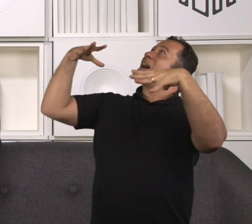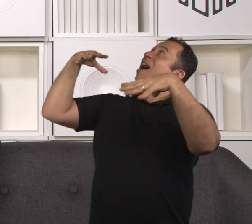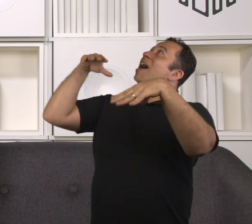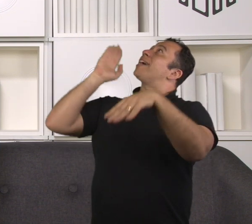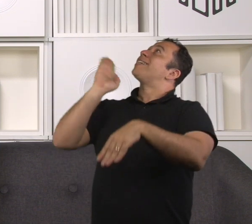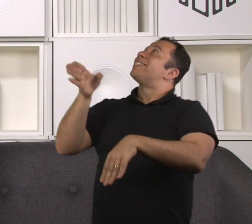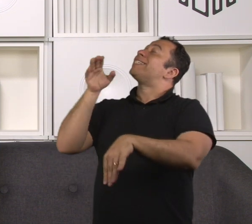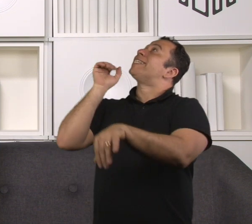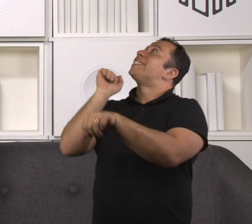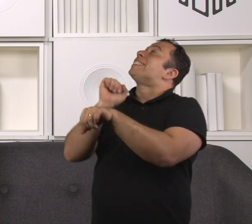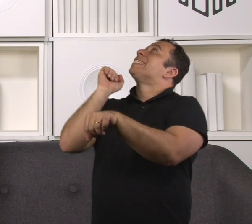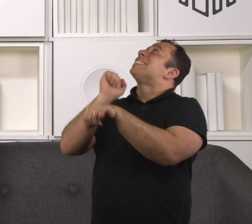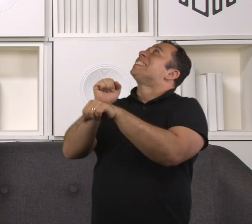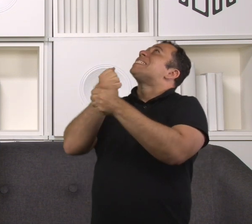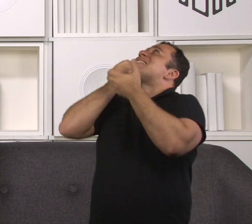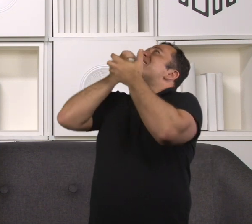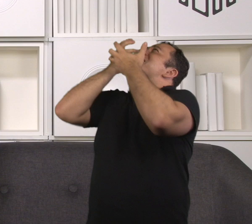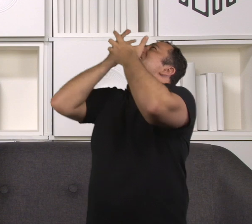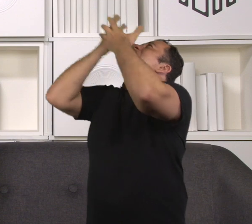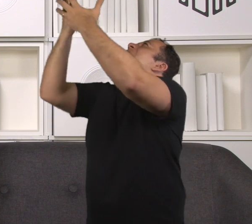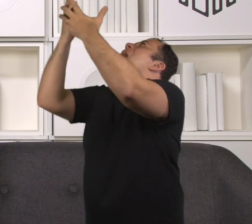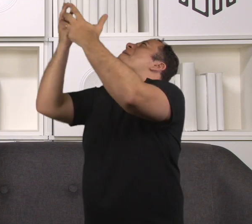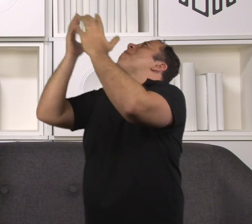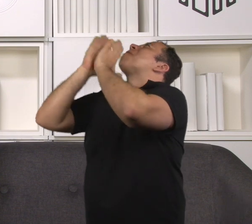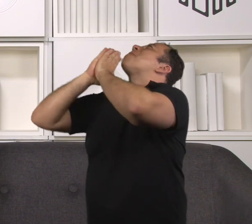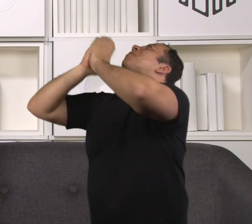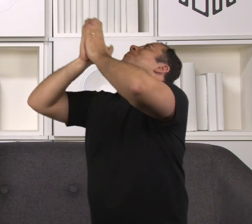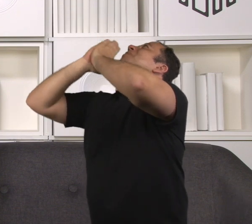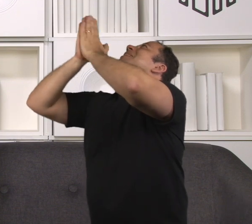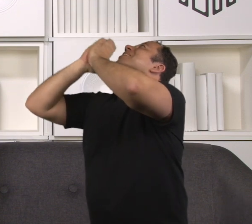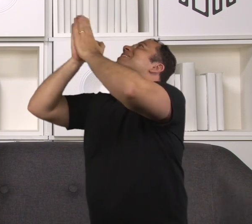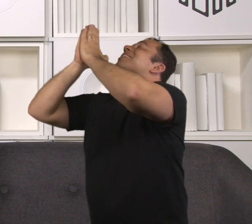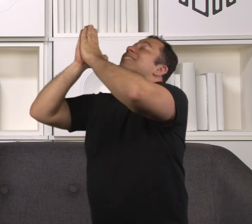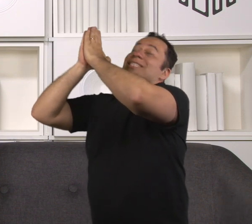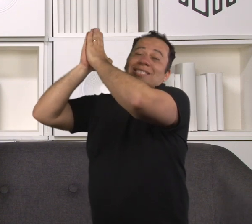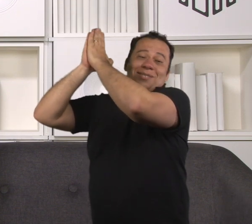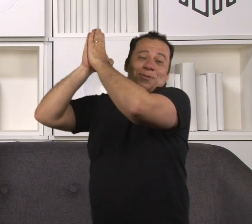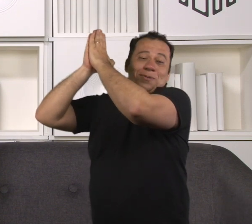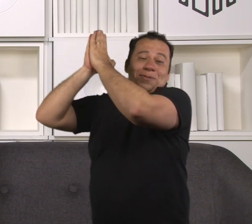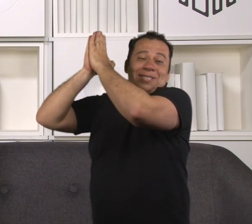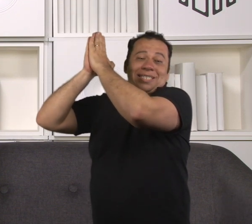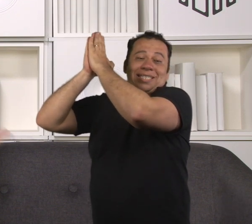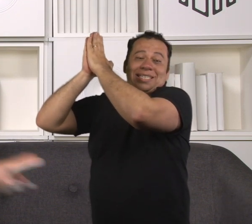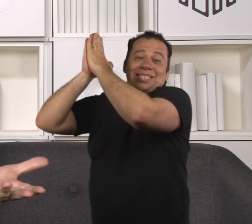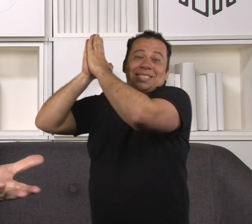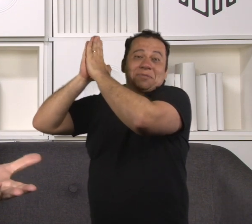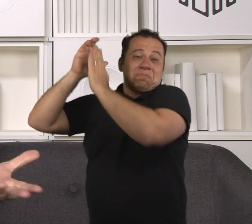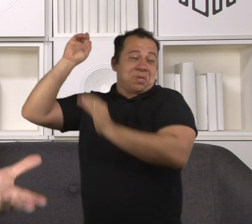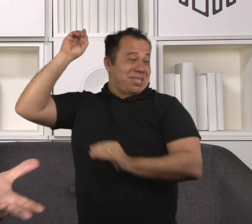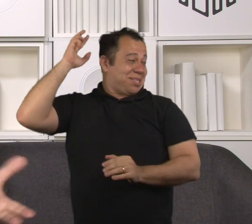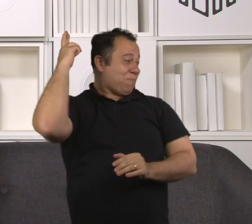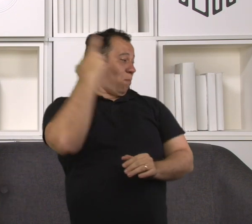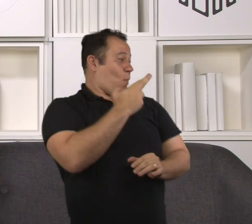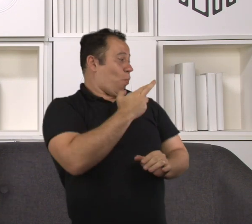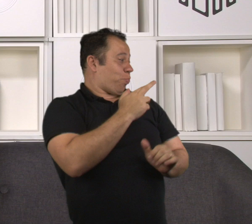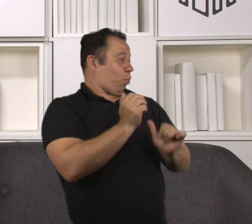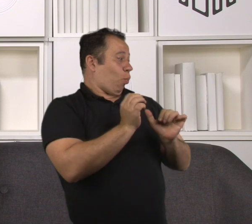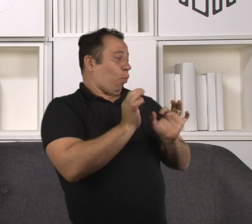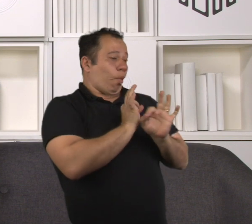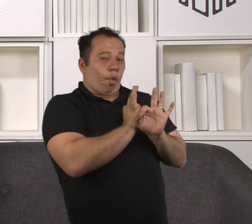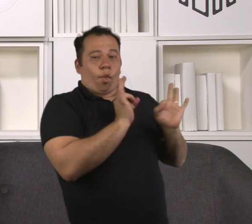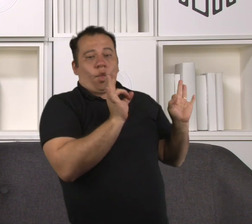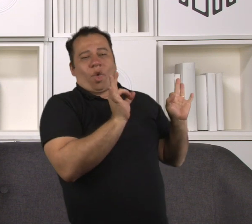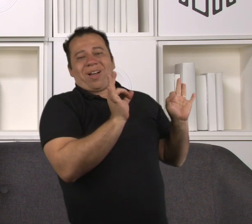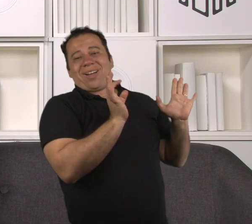Você já clamou a Deus por uma intervenção de Deus miraculosa e Deus não fez o que você esperava que Ele